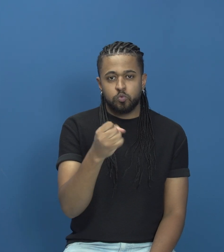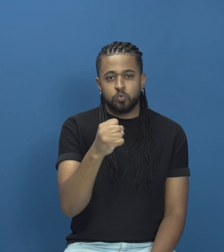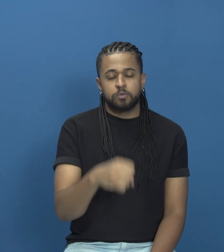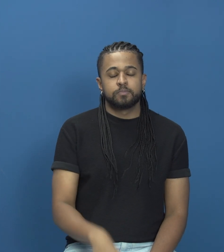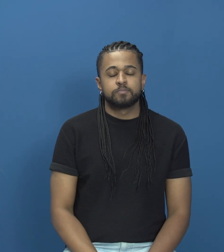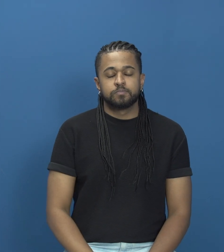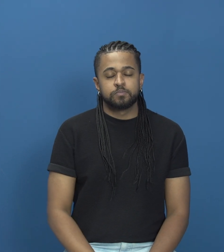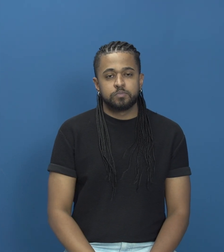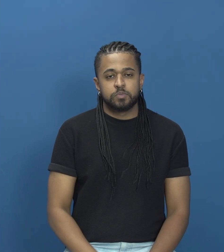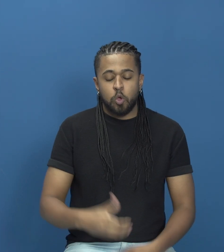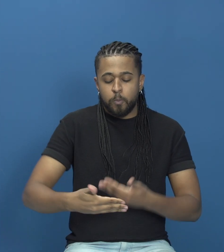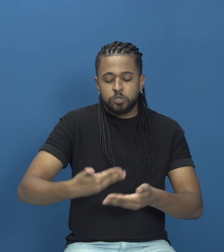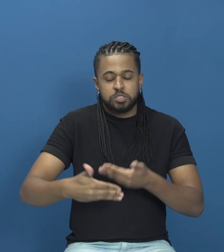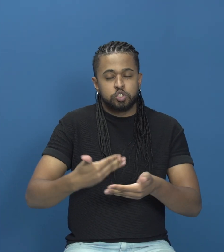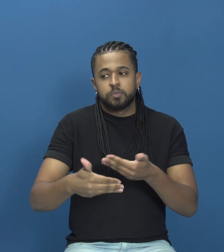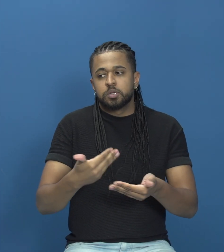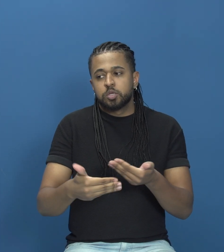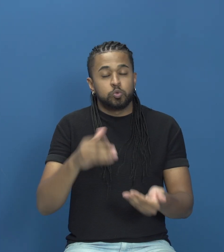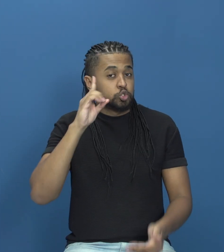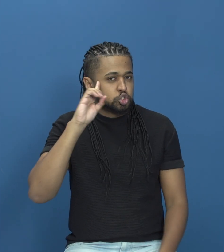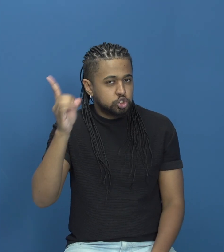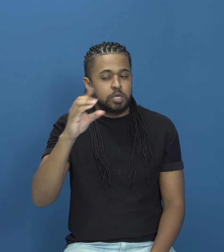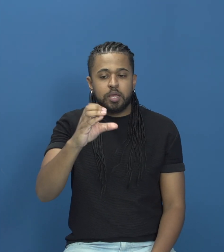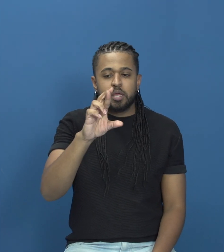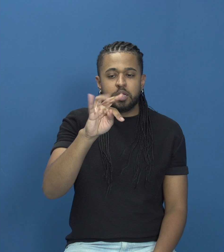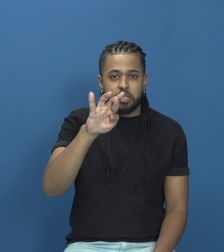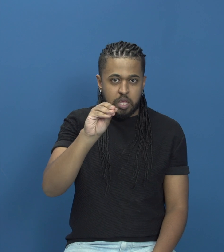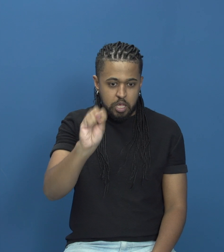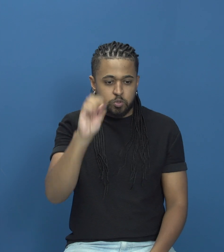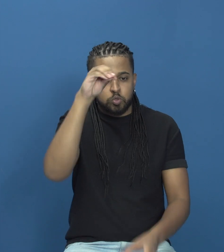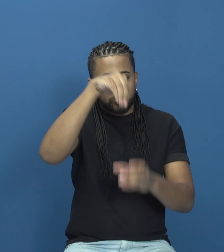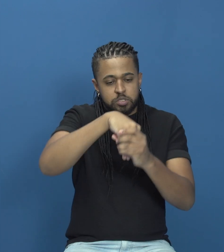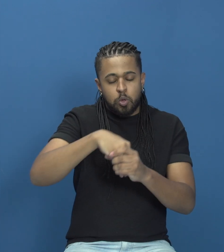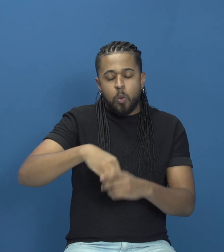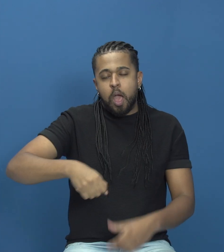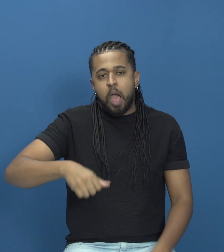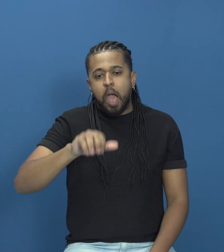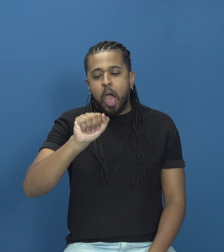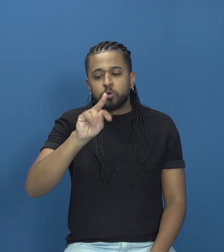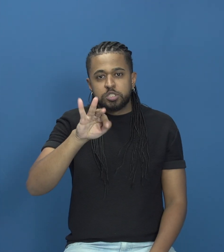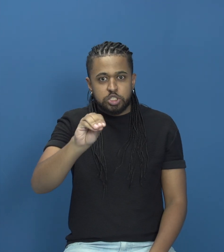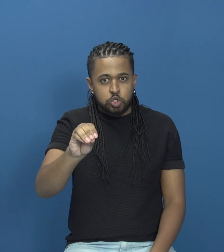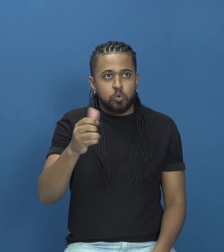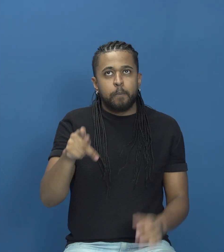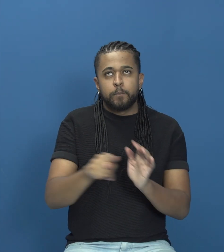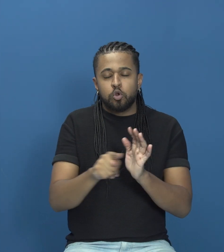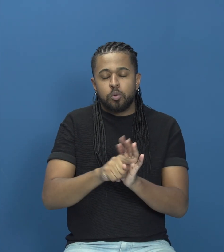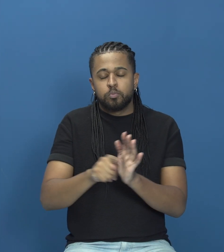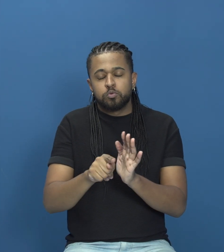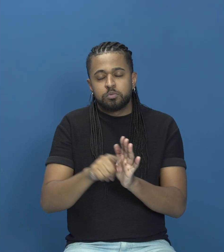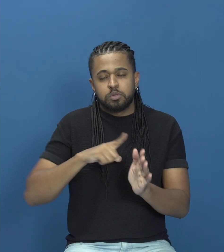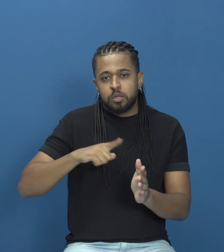16.8. Os procedimentos, datas e critérios para inclusão em auxílios do Programa de